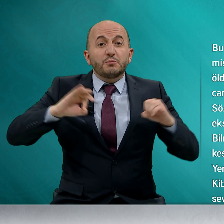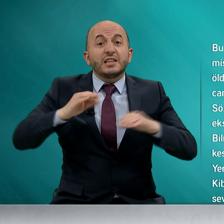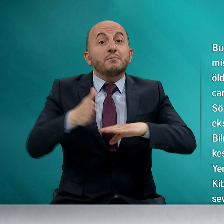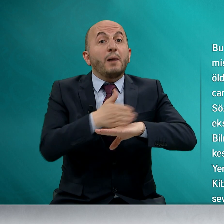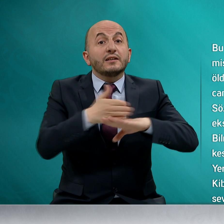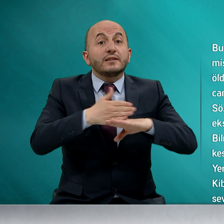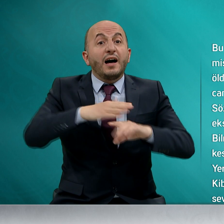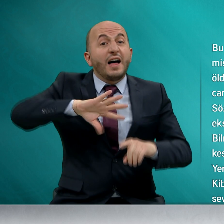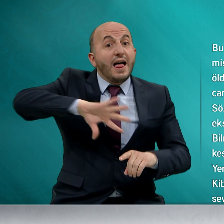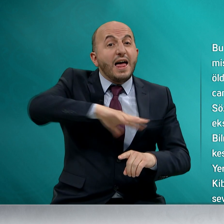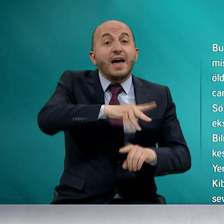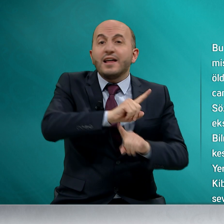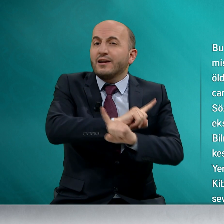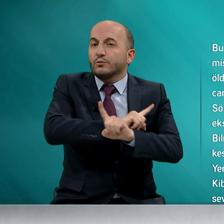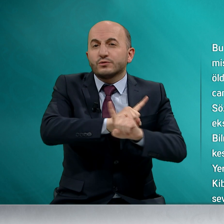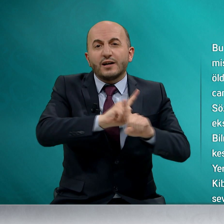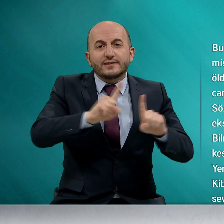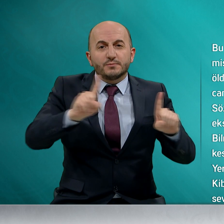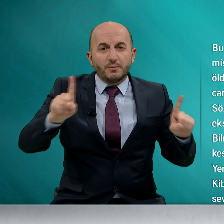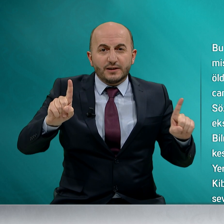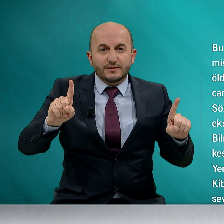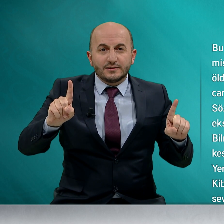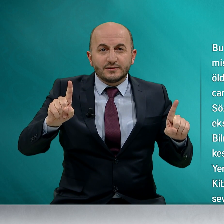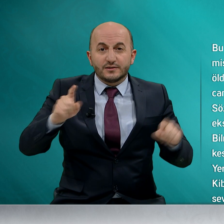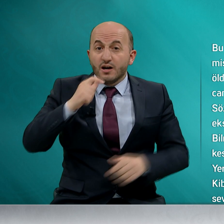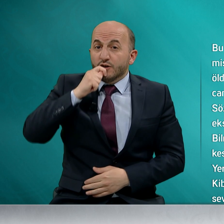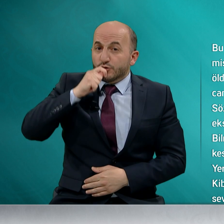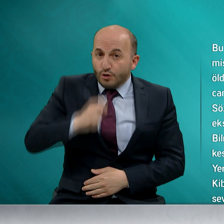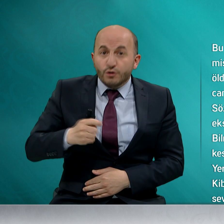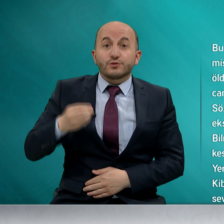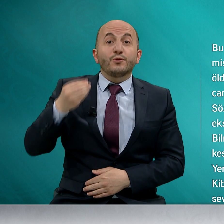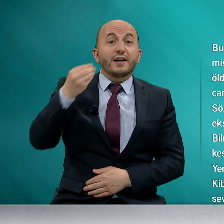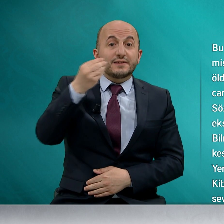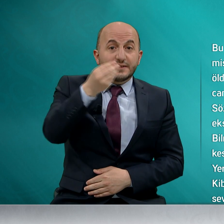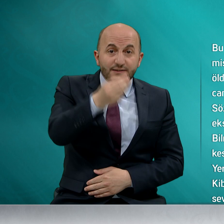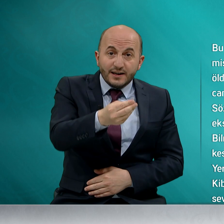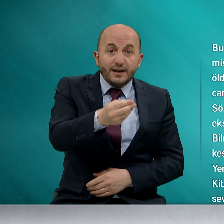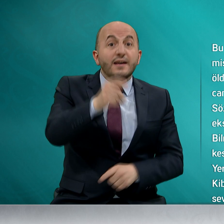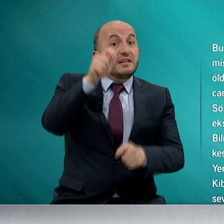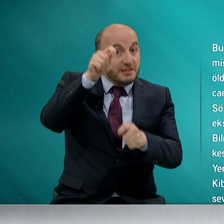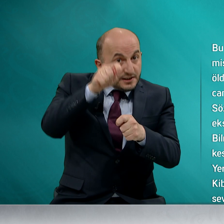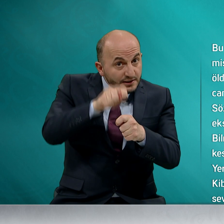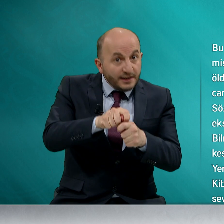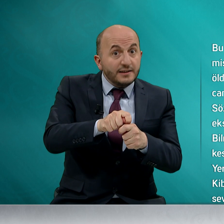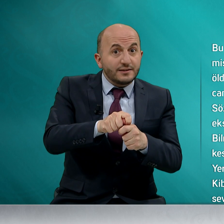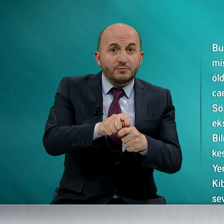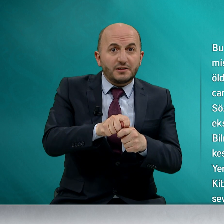Yetimin malına el uzatmamaktır. Söz verdiğinde yerine